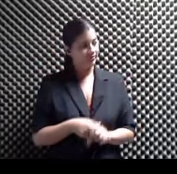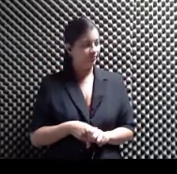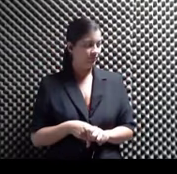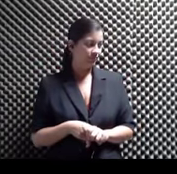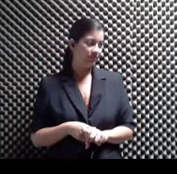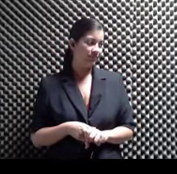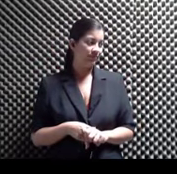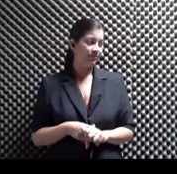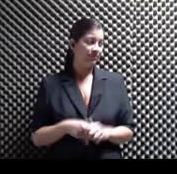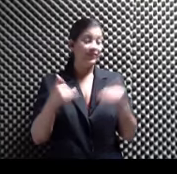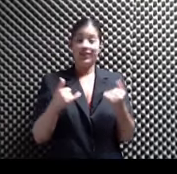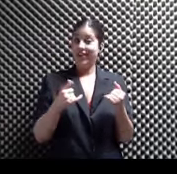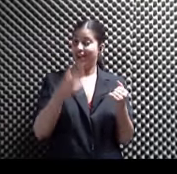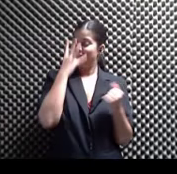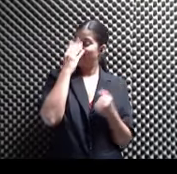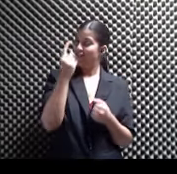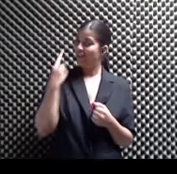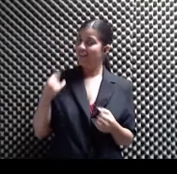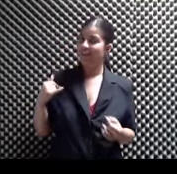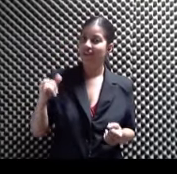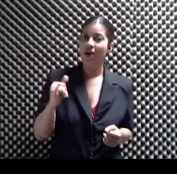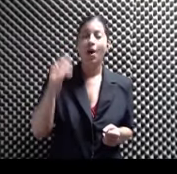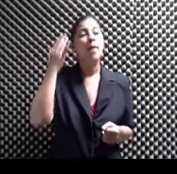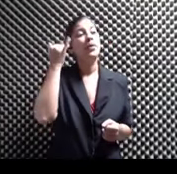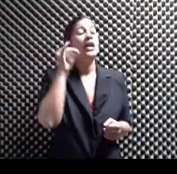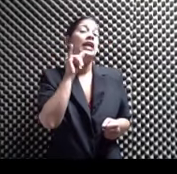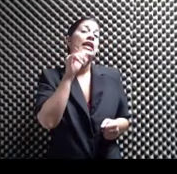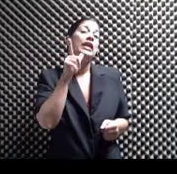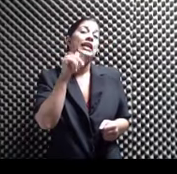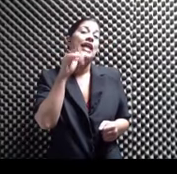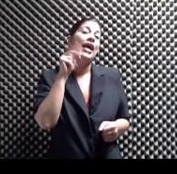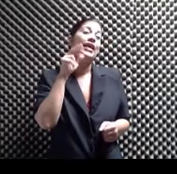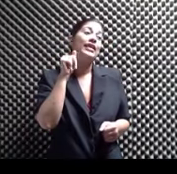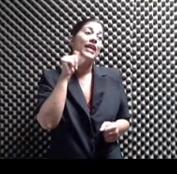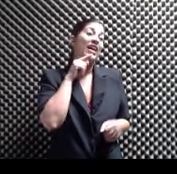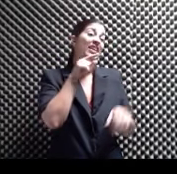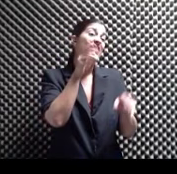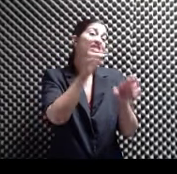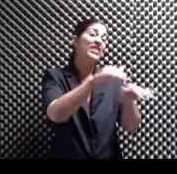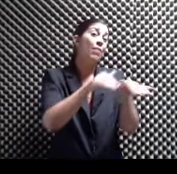Mira. Y vamos a soñar eternamente. Porque Ileana García también está en el tapón.